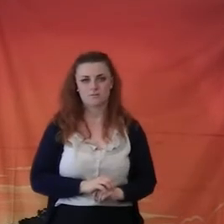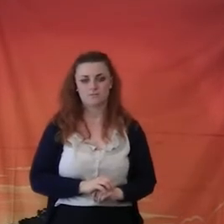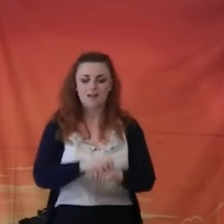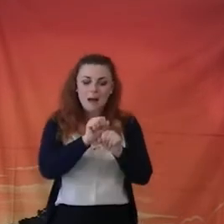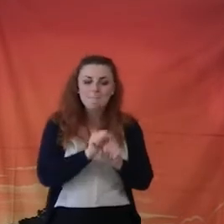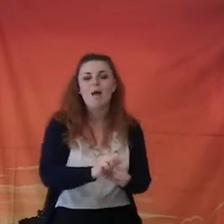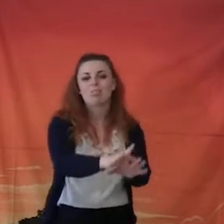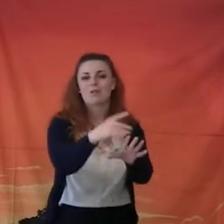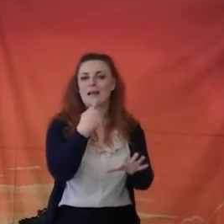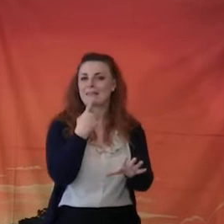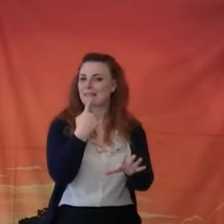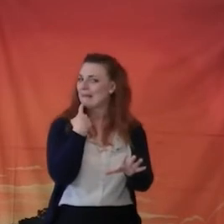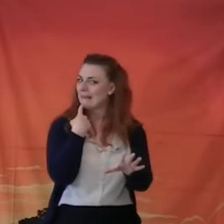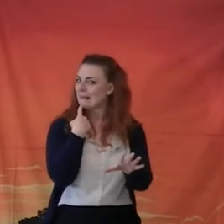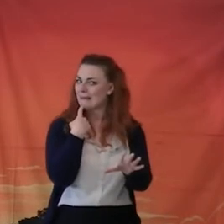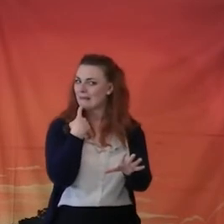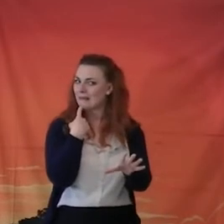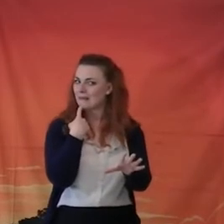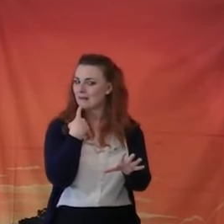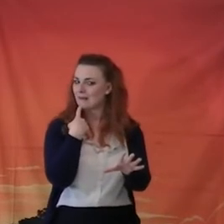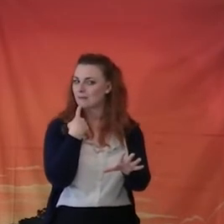abbandonati da coloro che